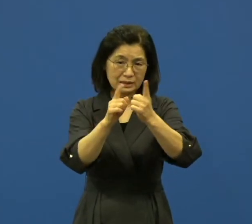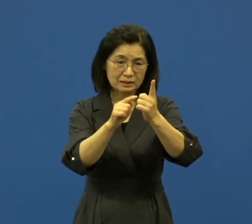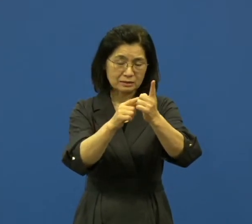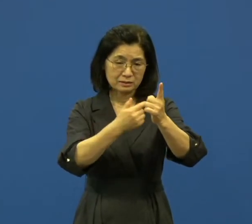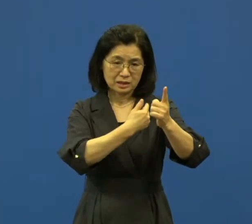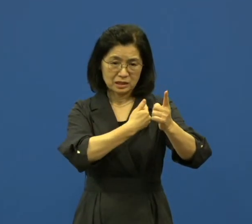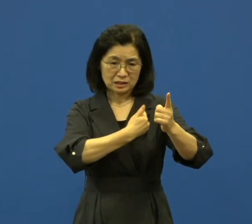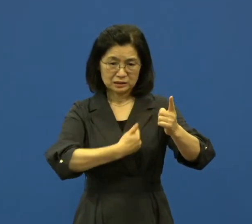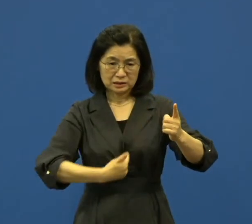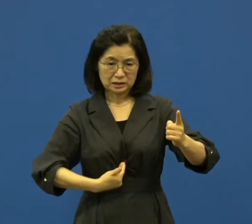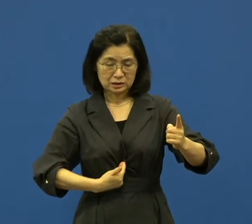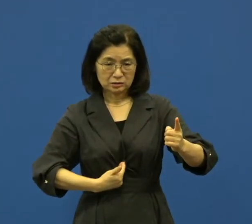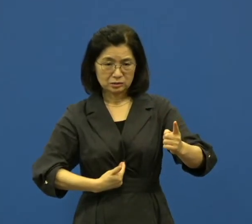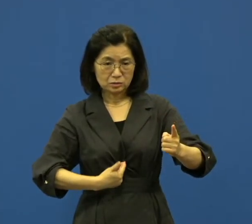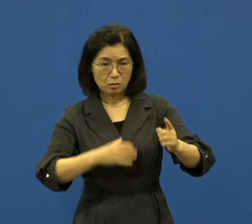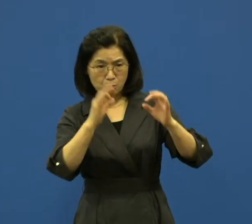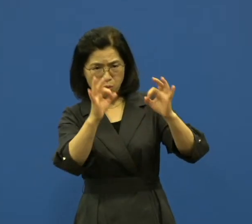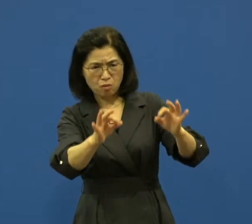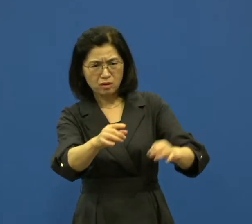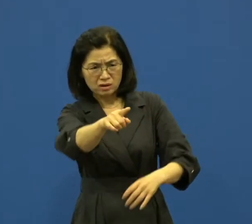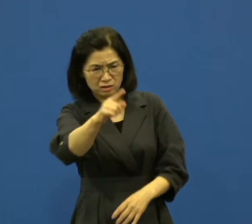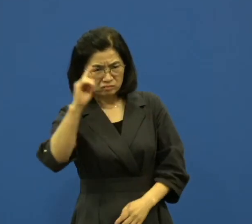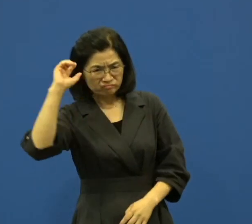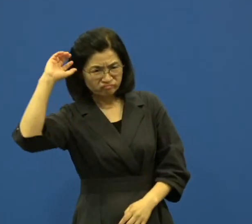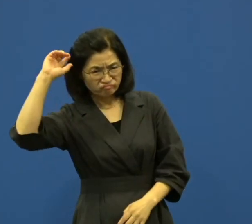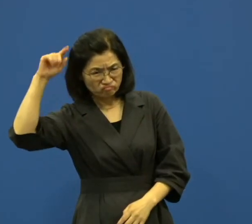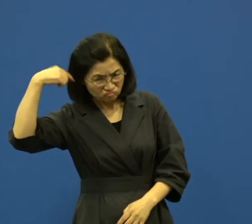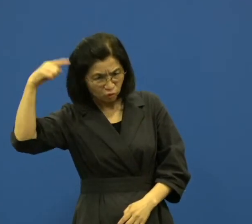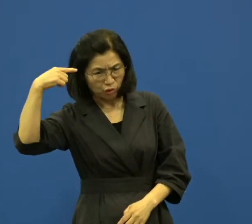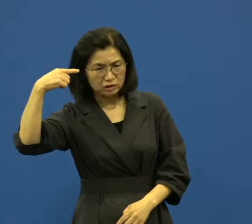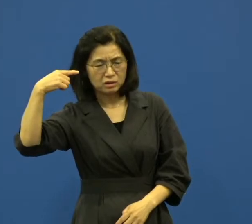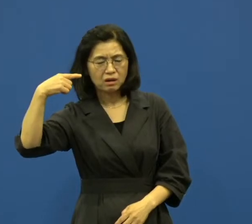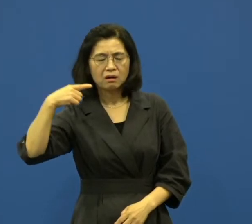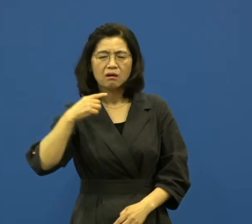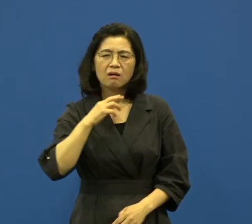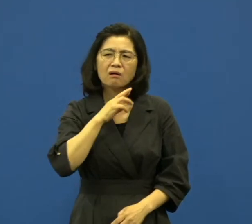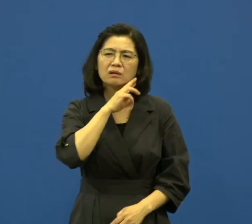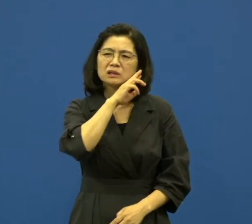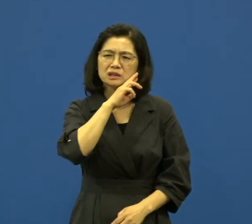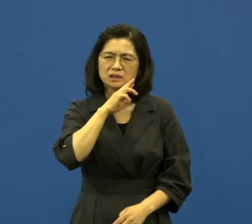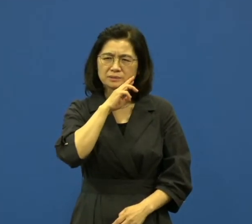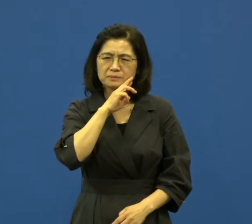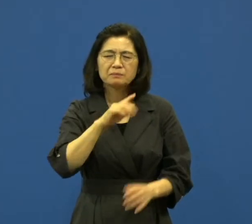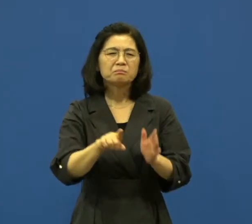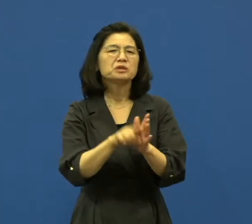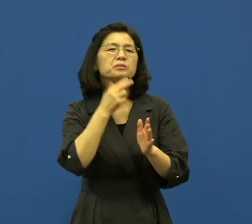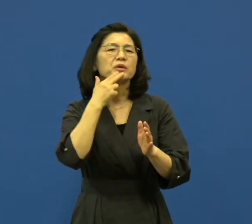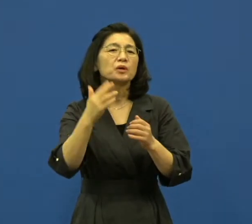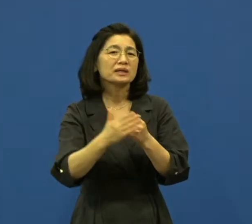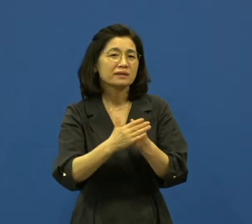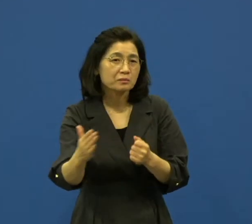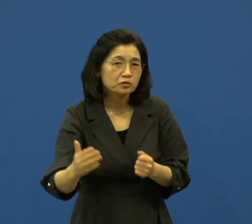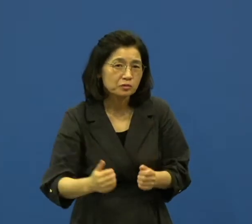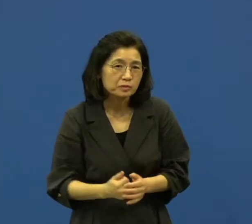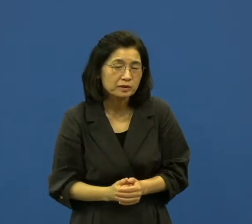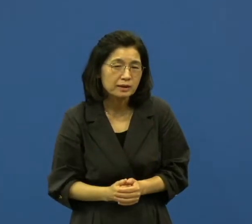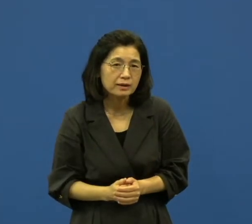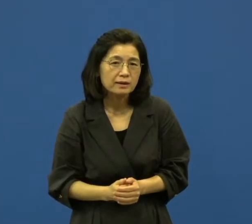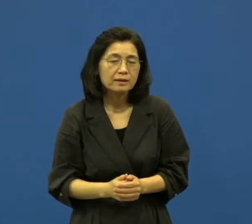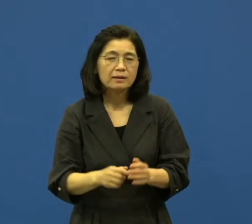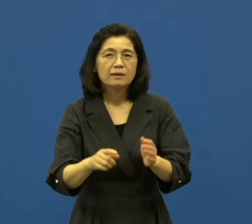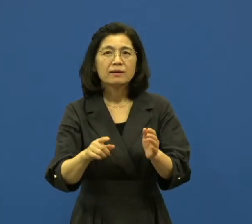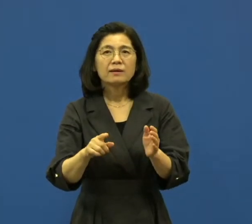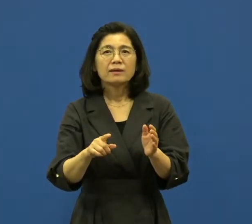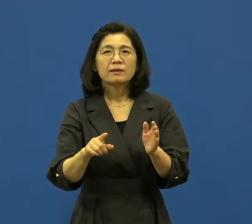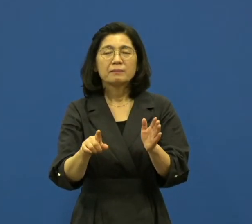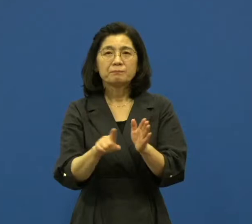오히려 이상하게 생각했어요. 이 돌았나 그랬어요. 여러분, 믿음이 없는 사람들은 믿음의 사람들의 행동이